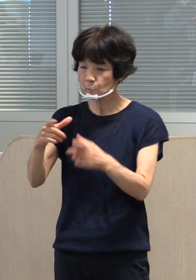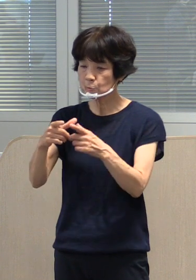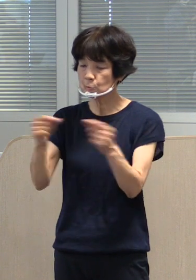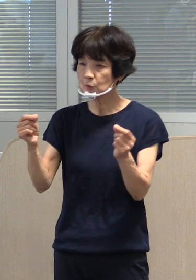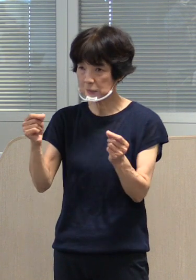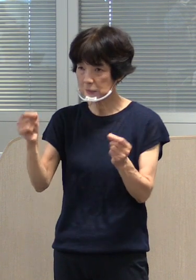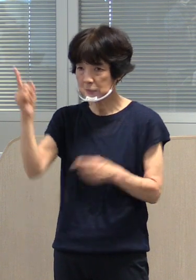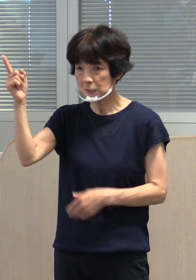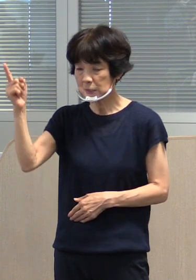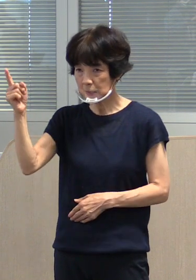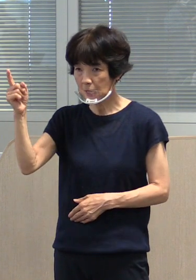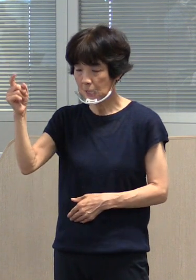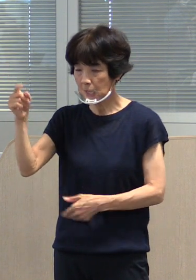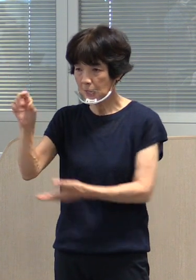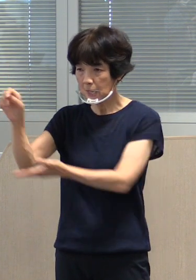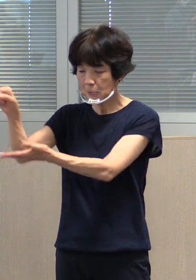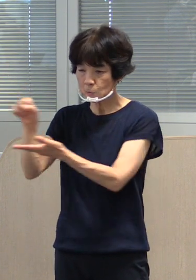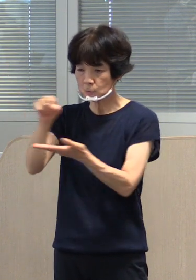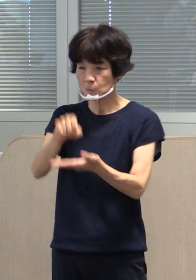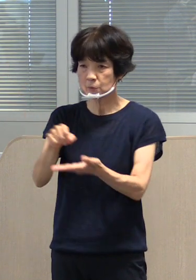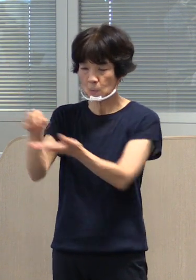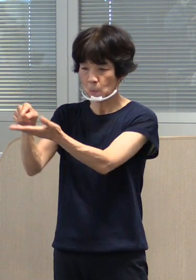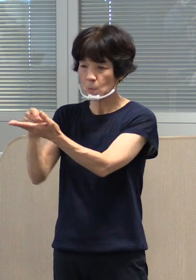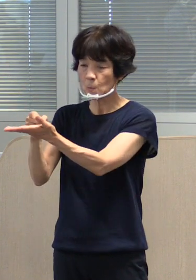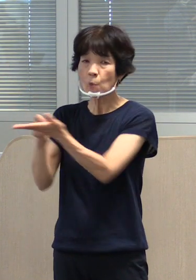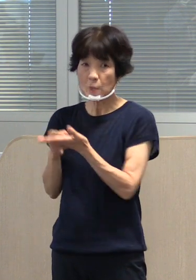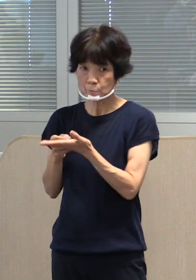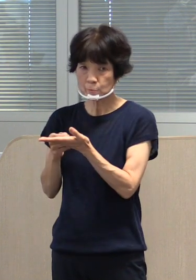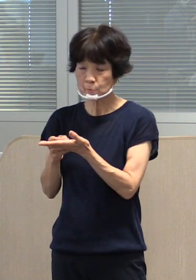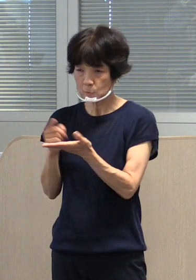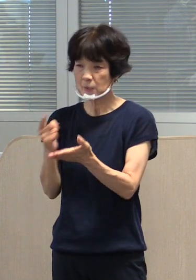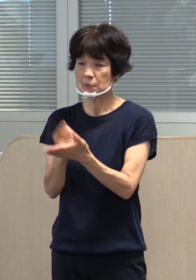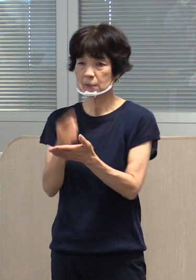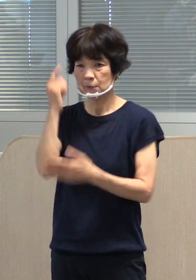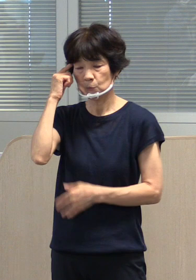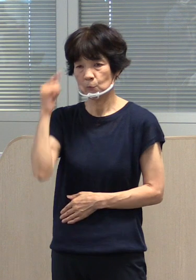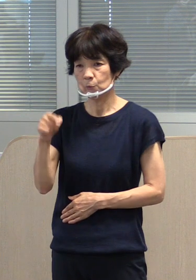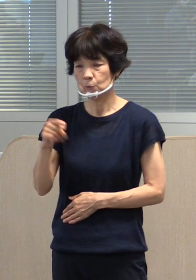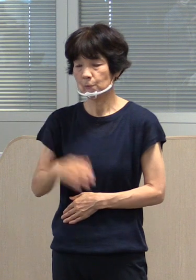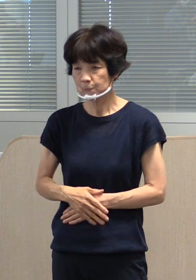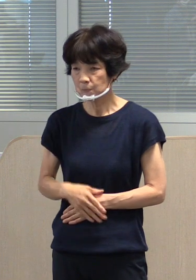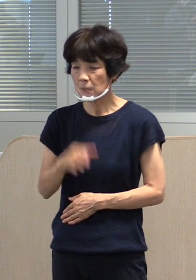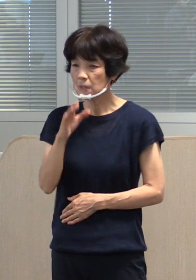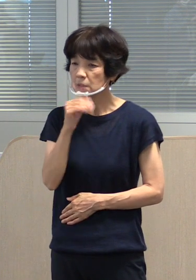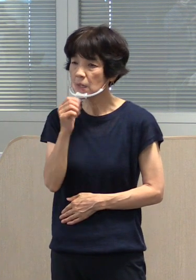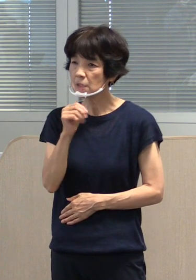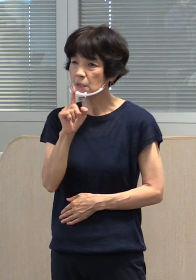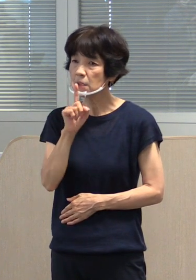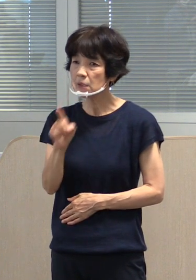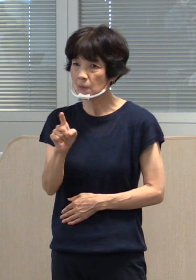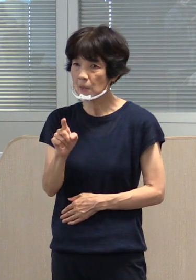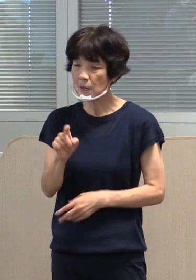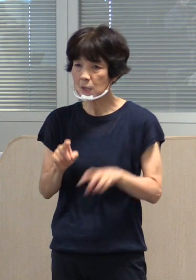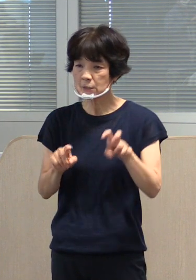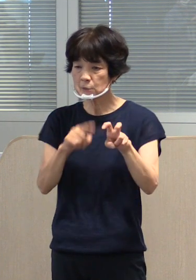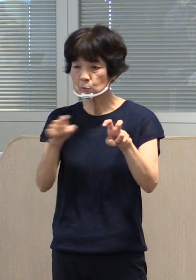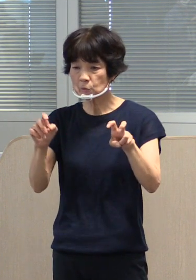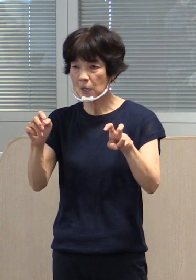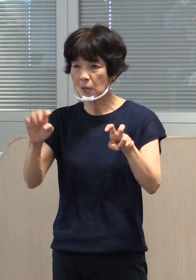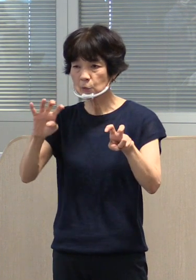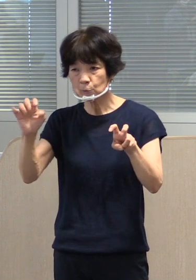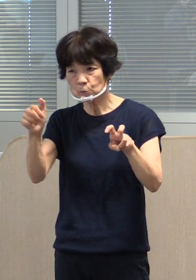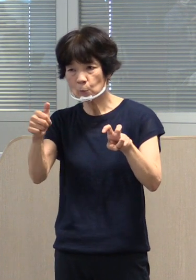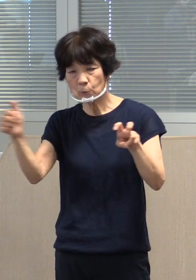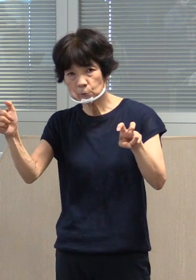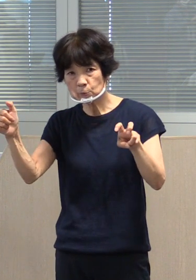して送ってもらうとこれしかないんですね。だから20代というのも40代50代ここに